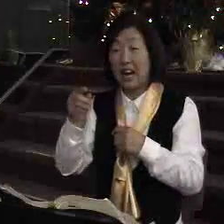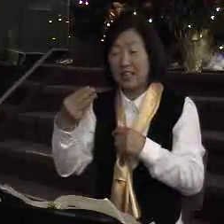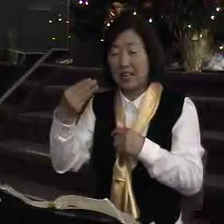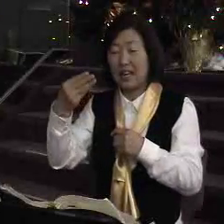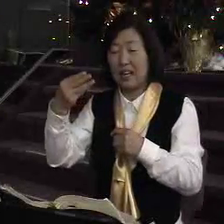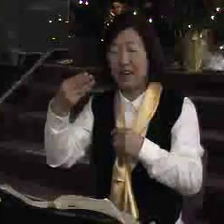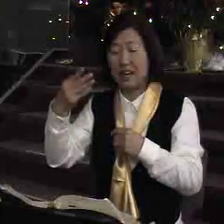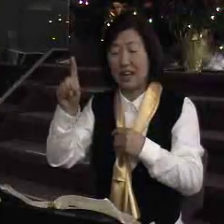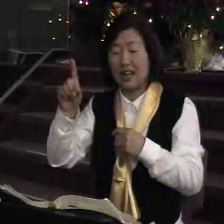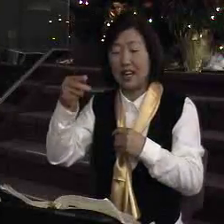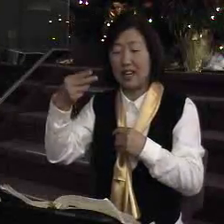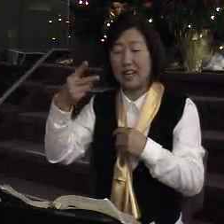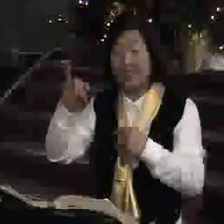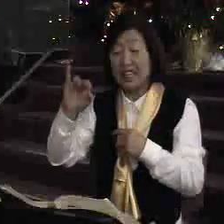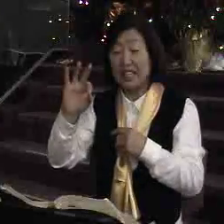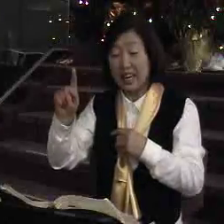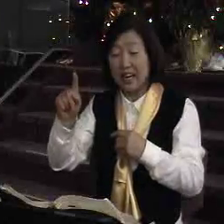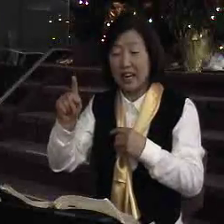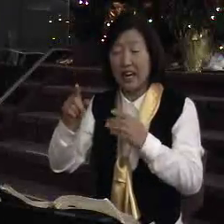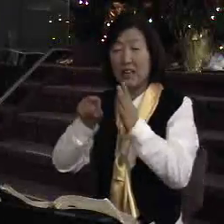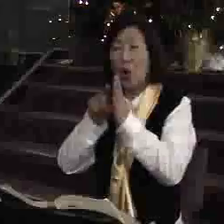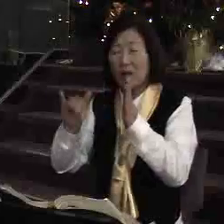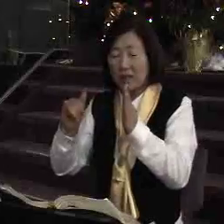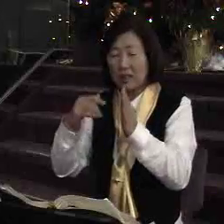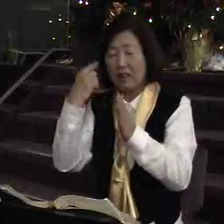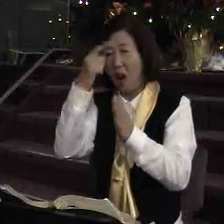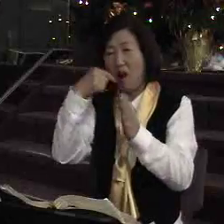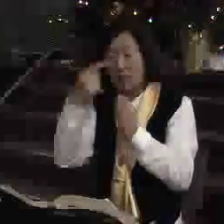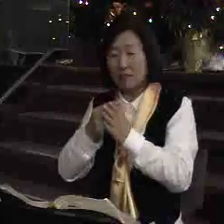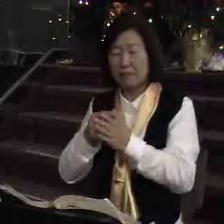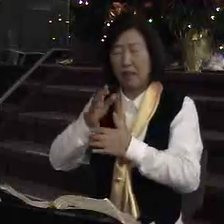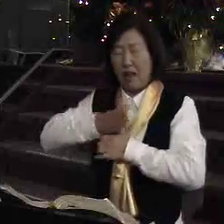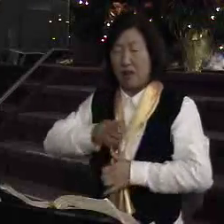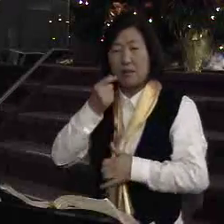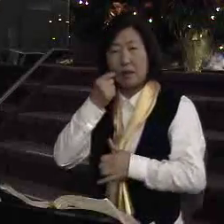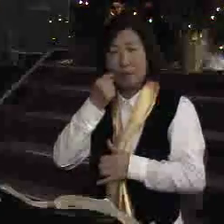오늘날에도 우리에게 올무예요. 이것을 극복하지